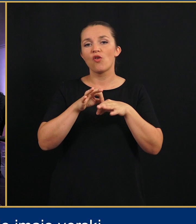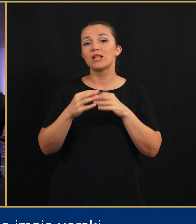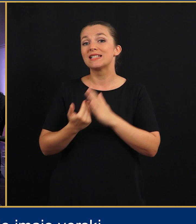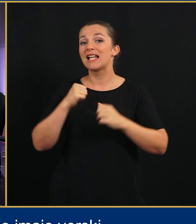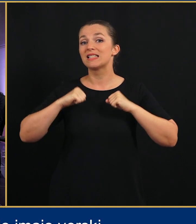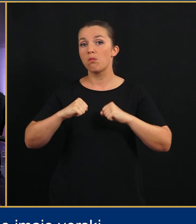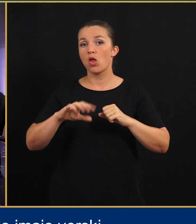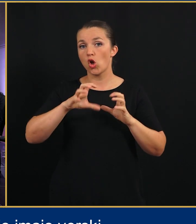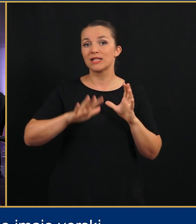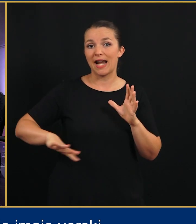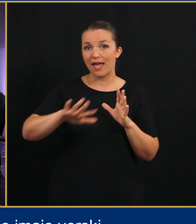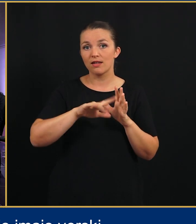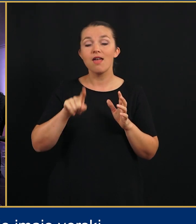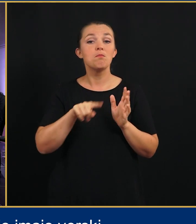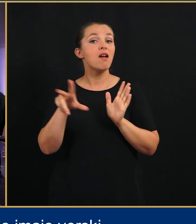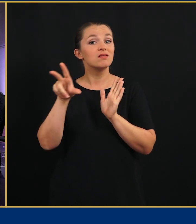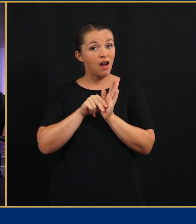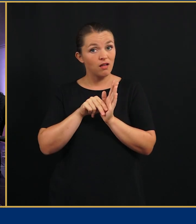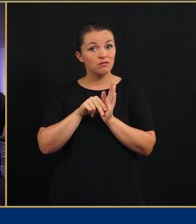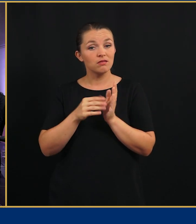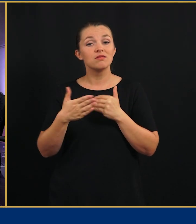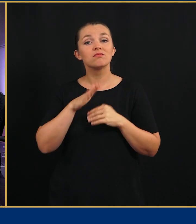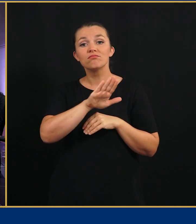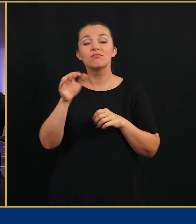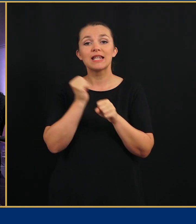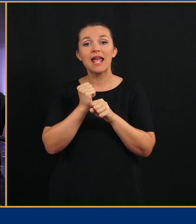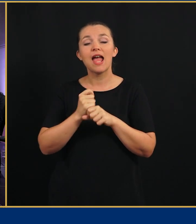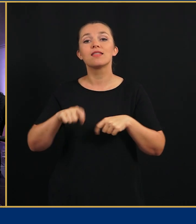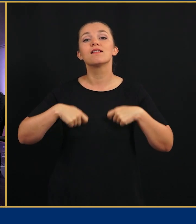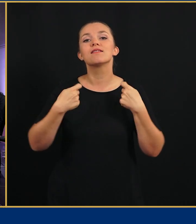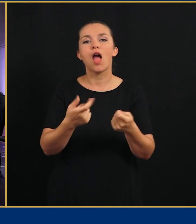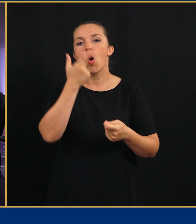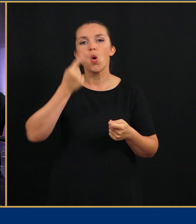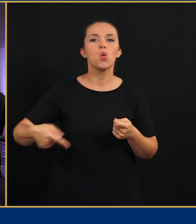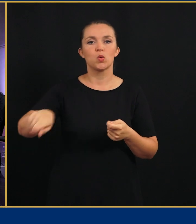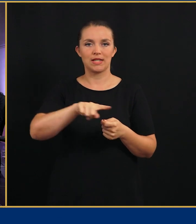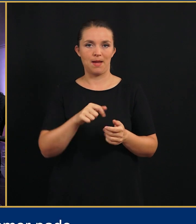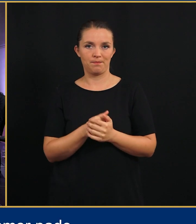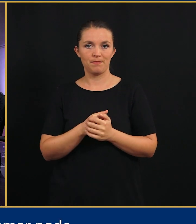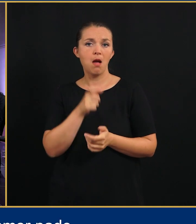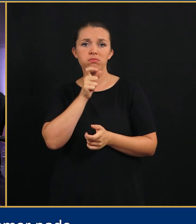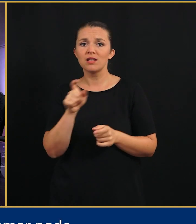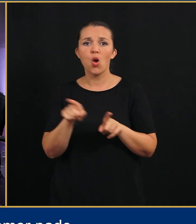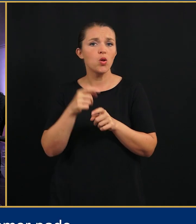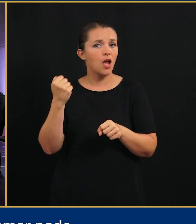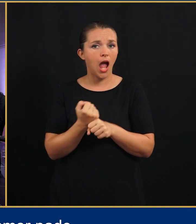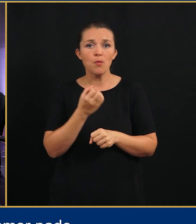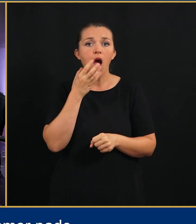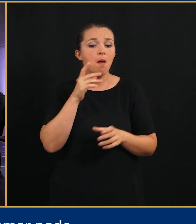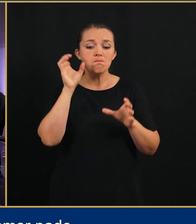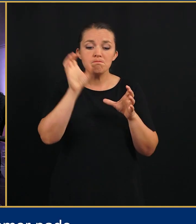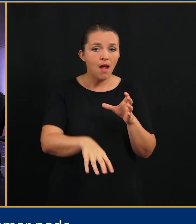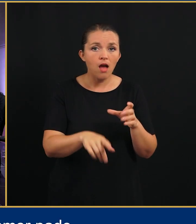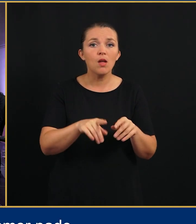za stabilnost v regiji in zgled, ki ga s svojimi dejanji dajejo ljudem. Beseda je kakor kamen, kamor